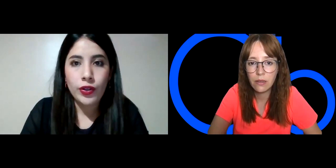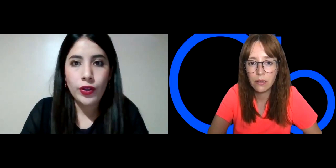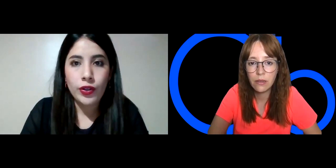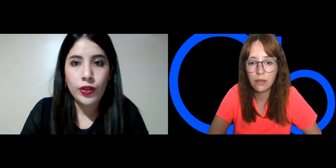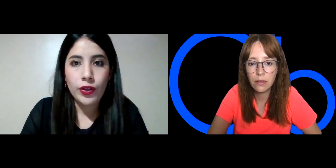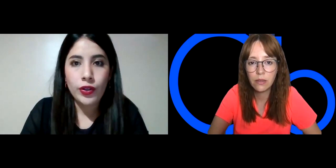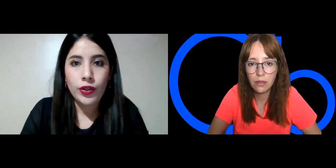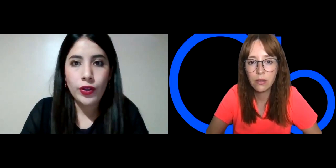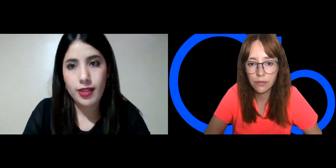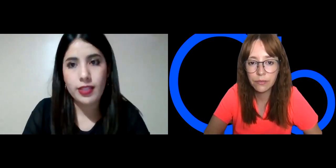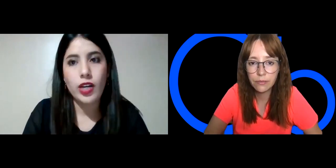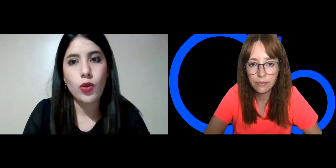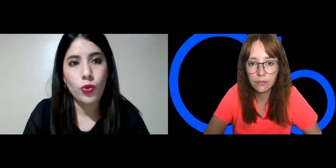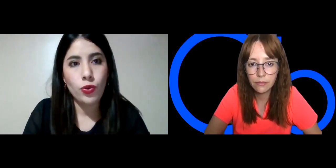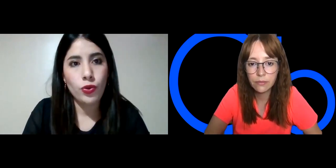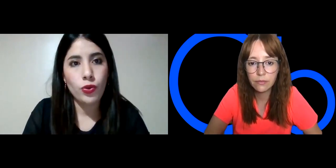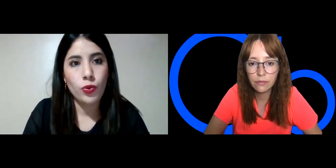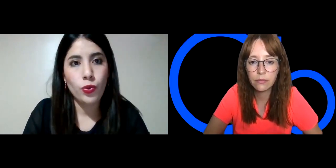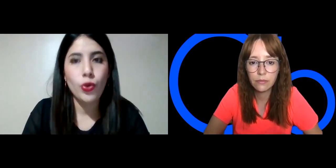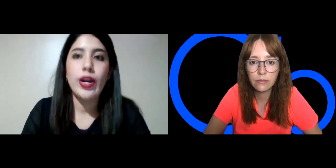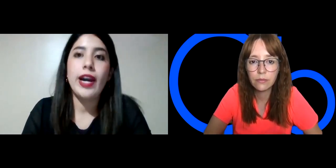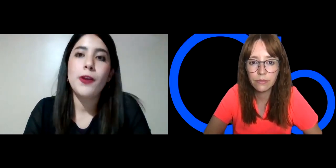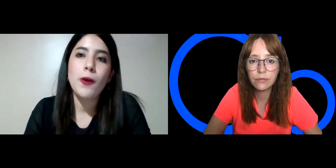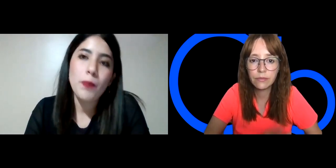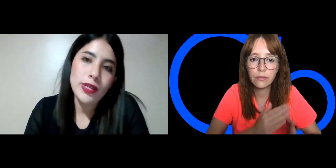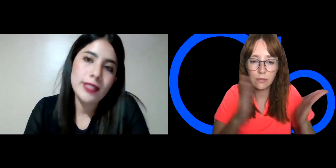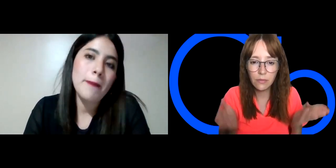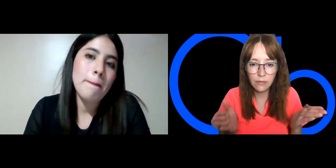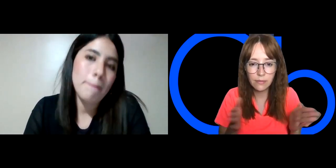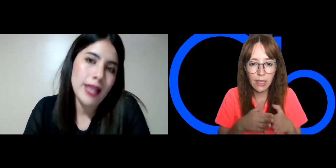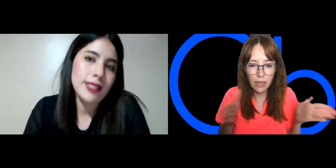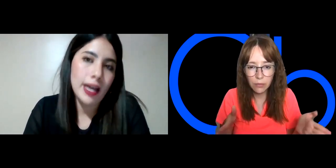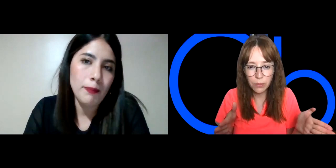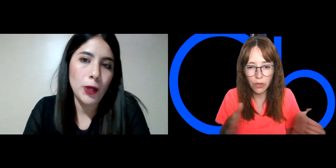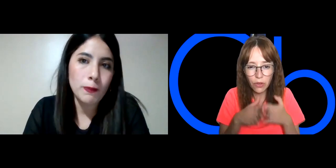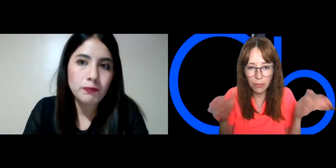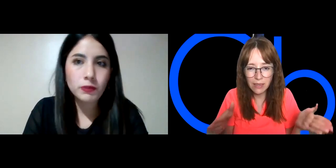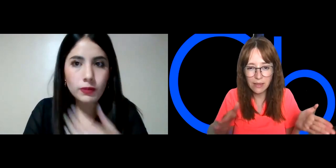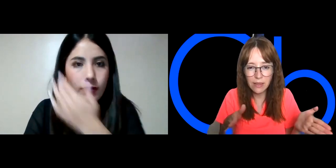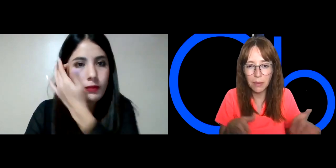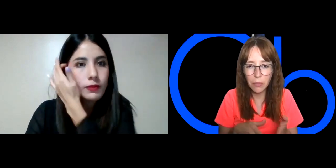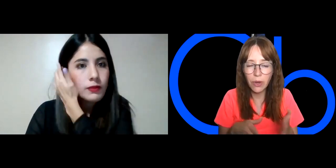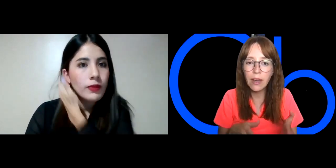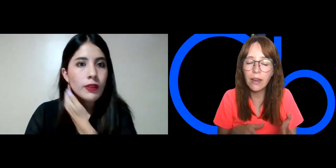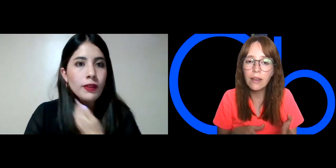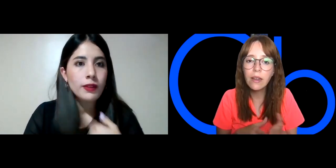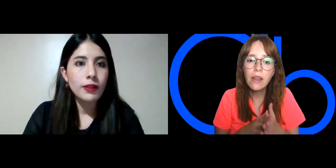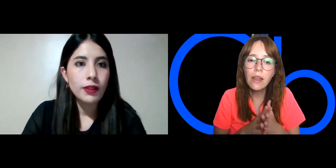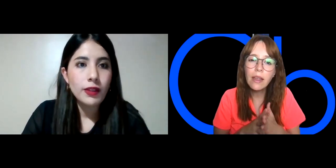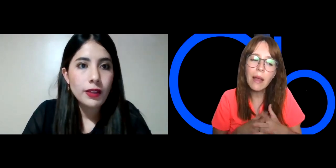consulta con el paciente con discapacidad auditiva no tiene que ser así. Sí debemos establecer un horario pues más tener amplio. tiempo,